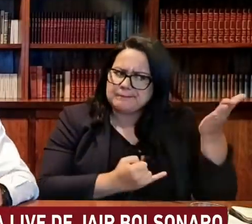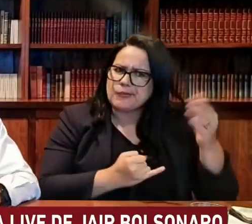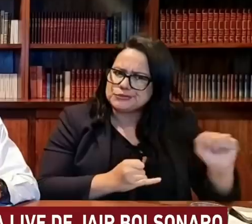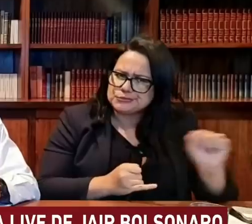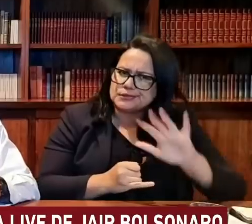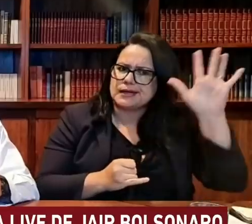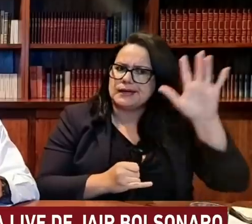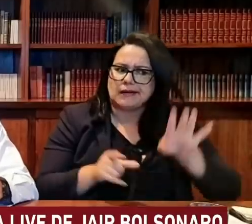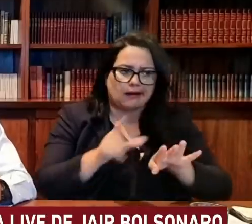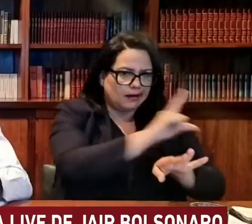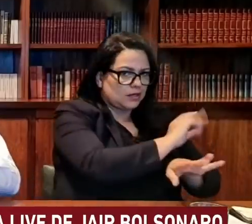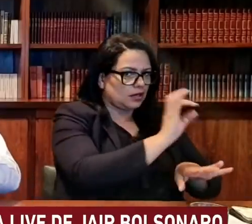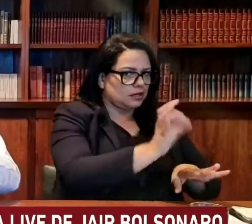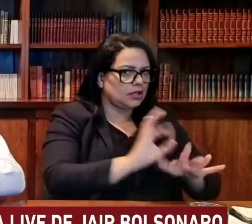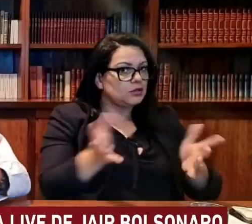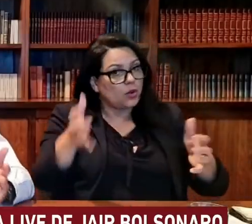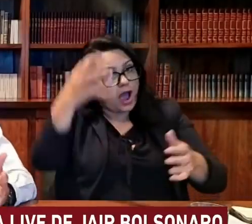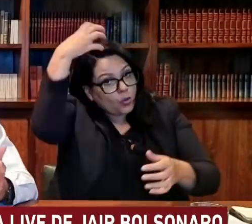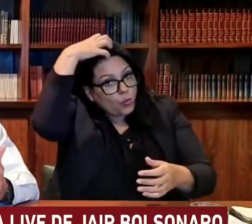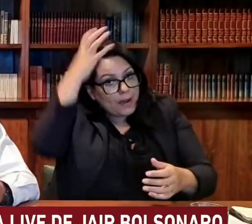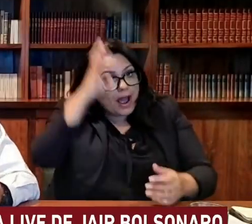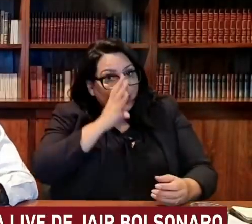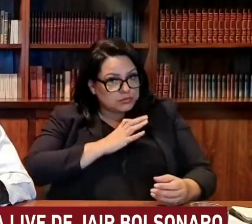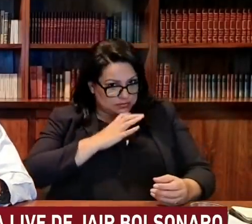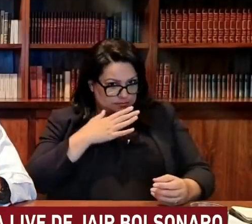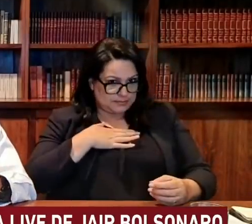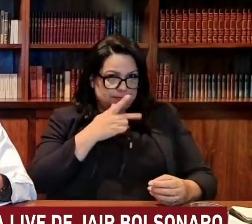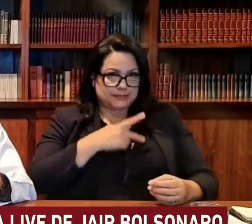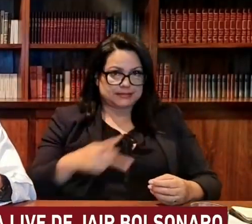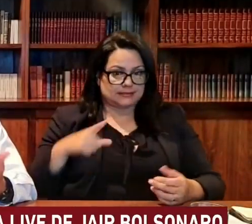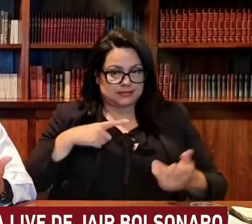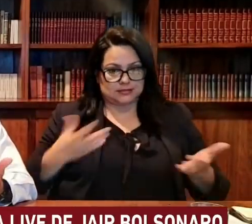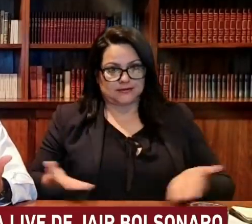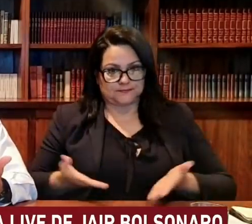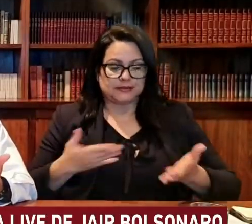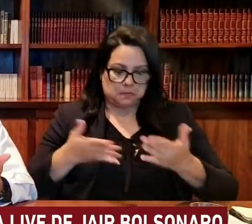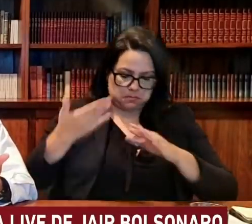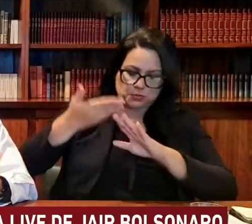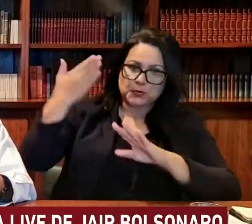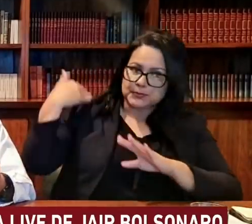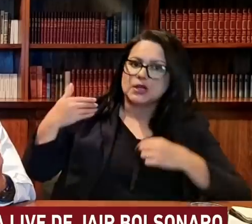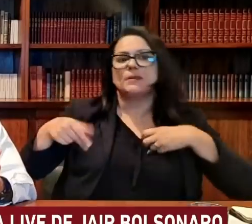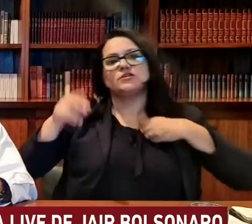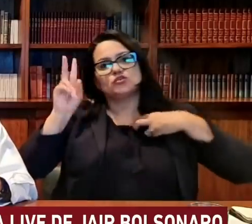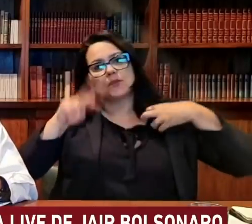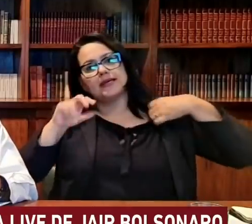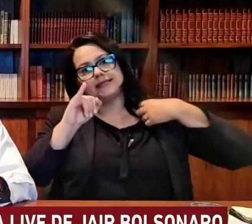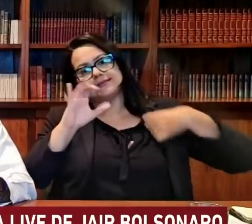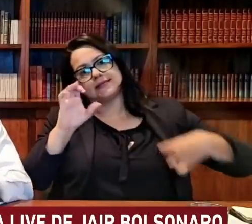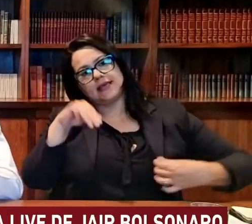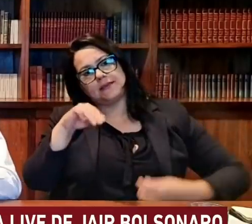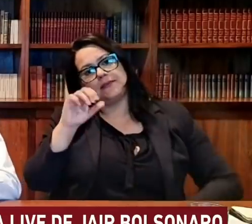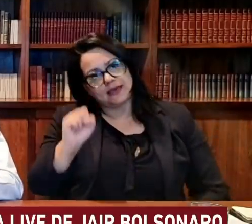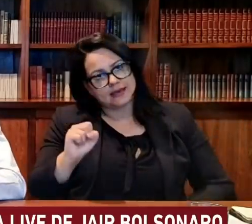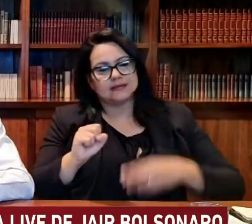respectivo presidente. Então, há mais de um ano, na verdade, eu comecei a falar sobre isso aí. Olha, o ICMS é